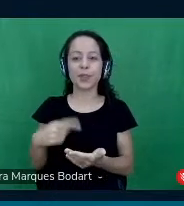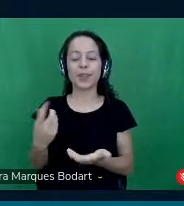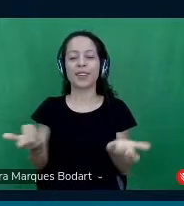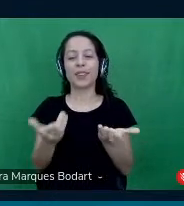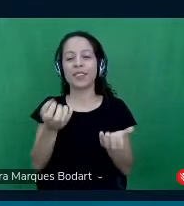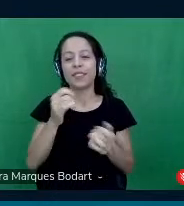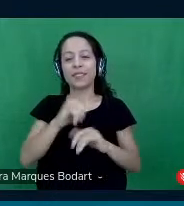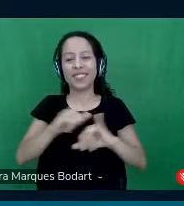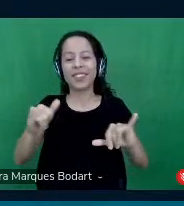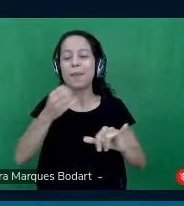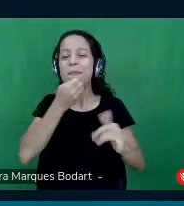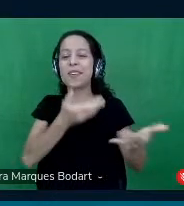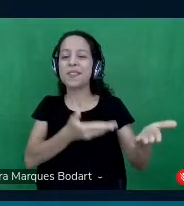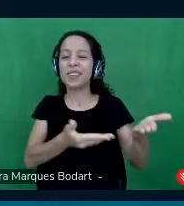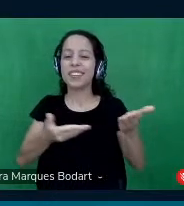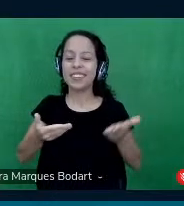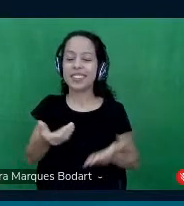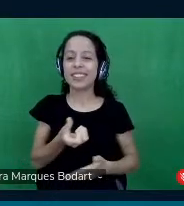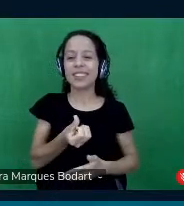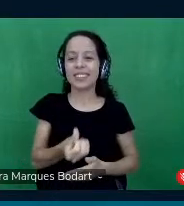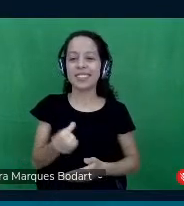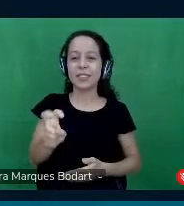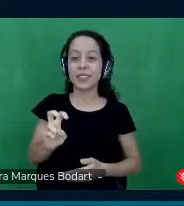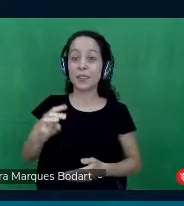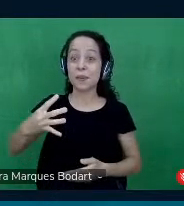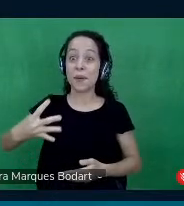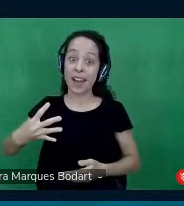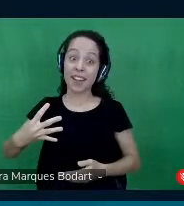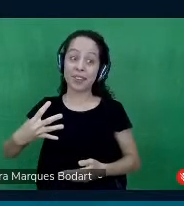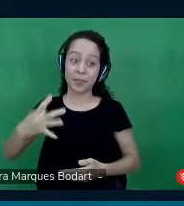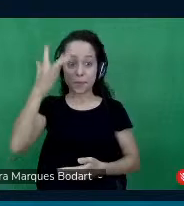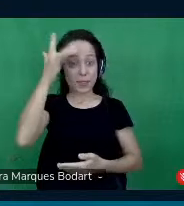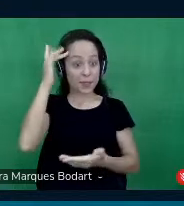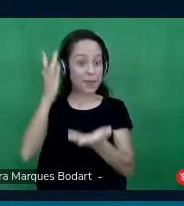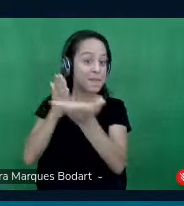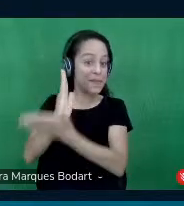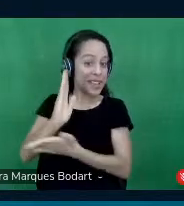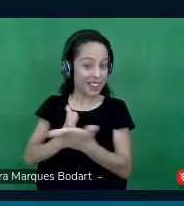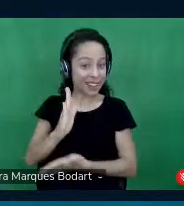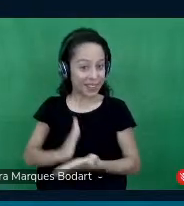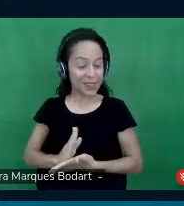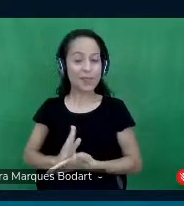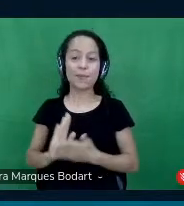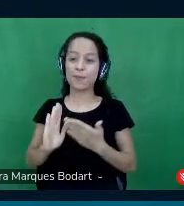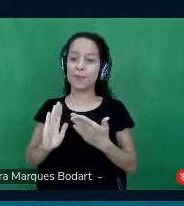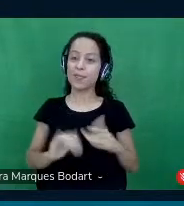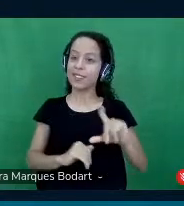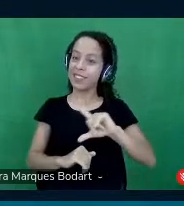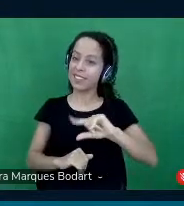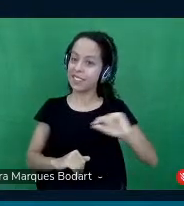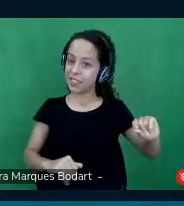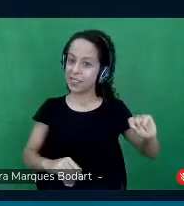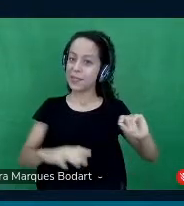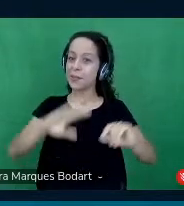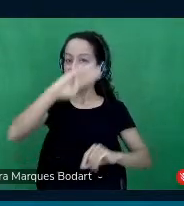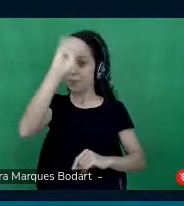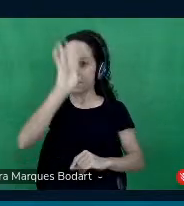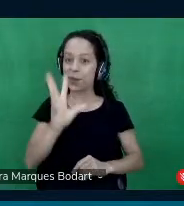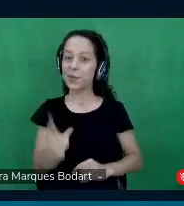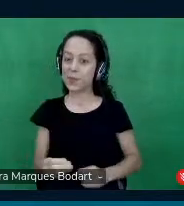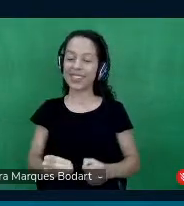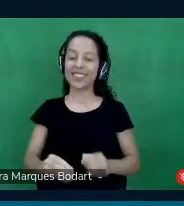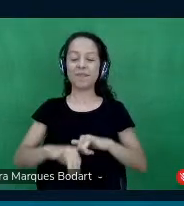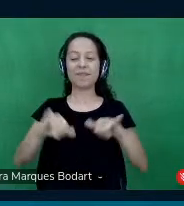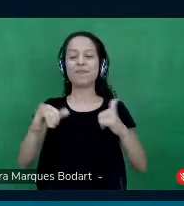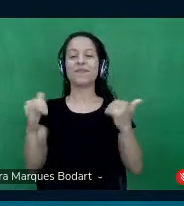654 aprovados no Exame Nacional de Acesso ao próprio EPT. Então, nessa configuração, o nosso programa faz